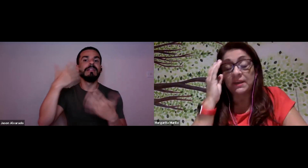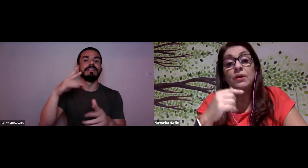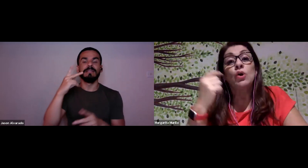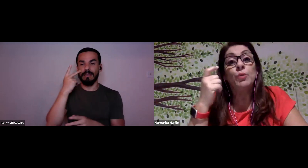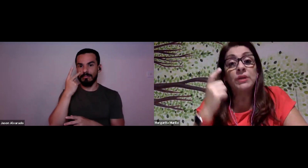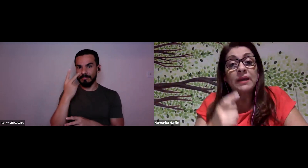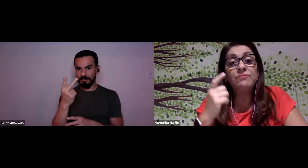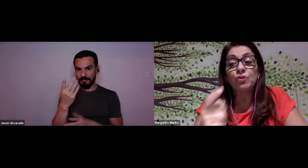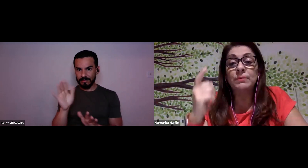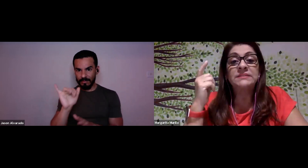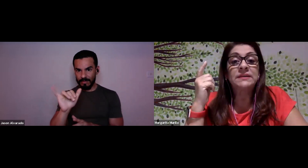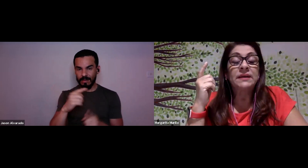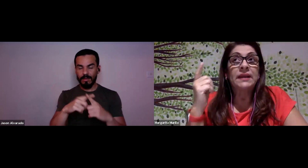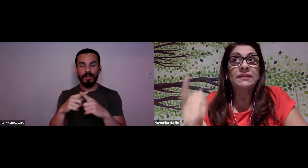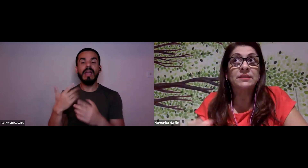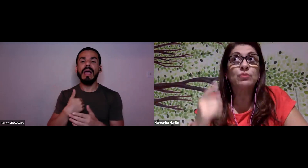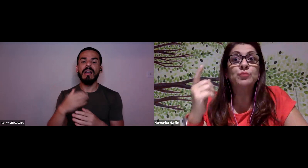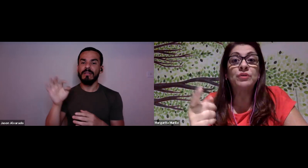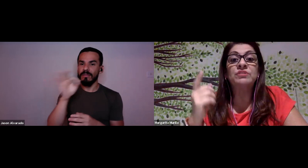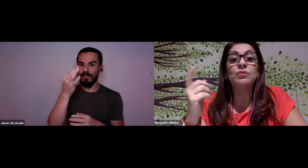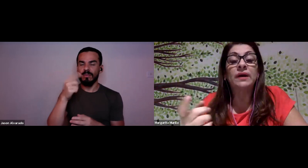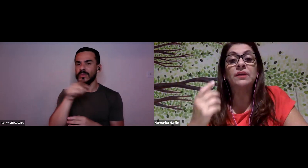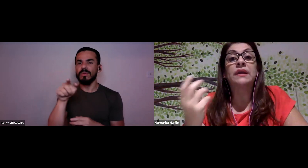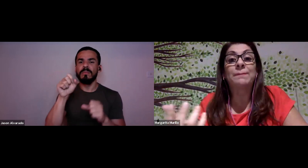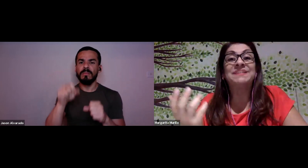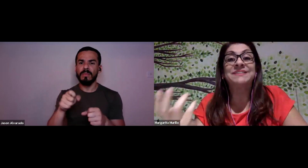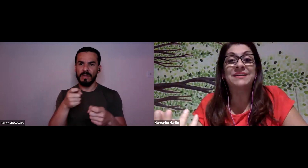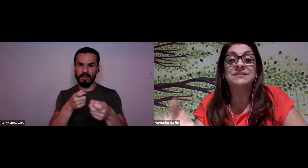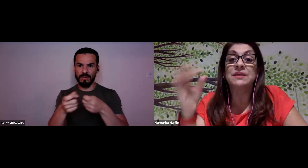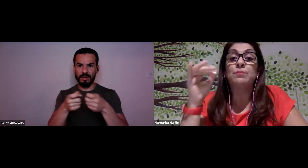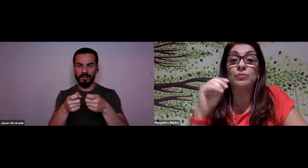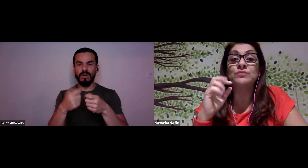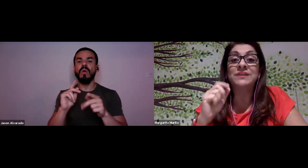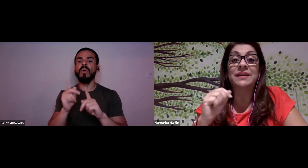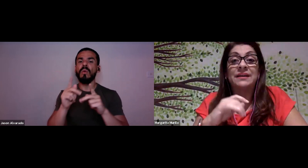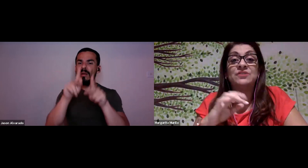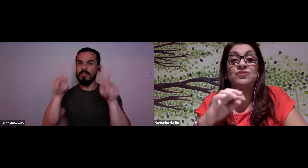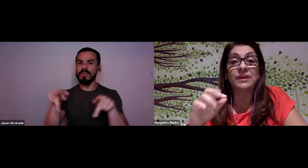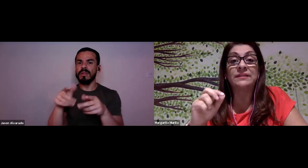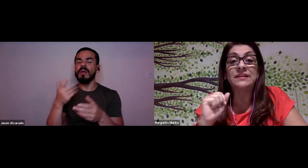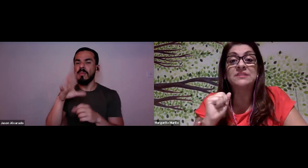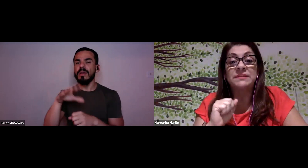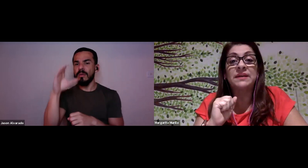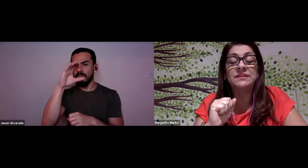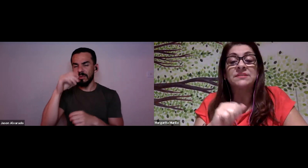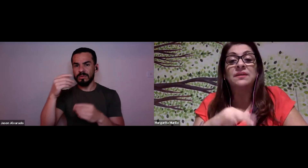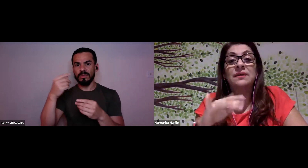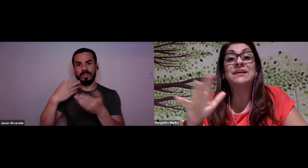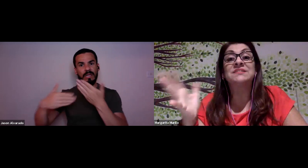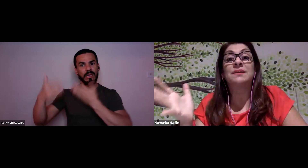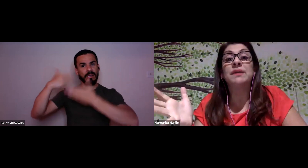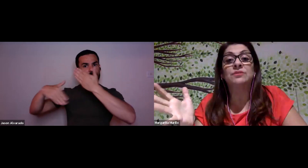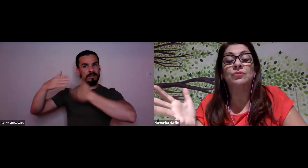pornografía porque hay formas en las que vos podés regular qué pantallas y puedes buscar en el historial de las pantallas